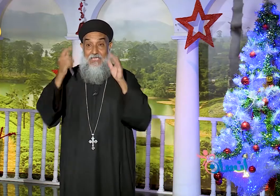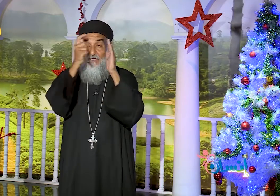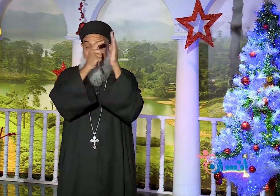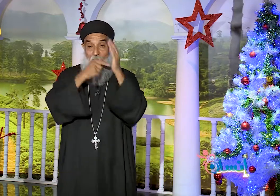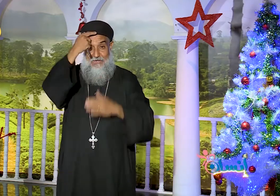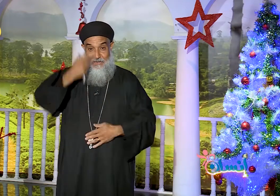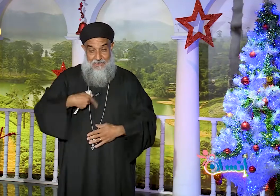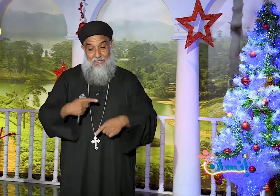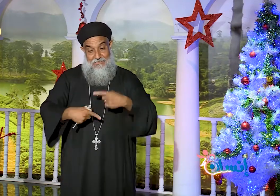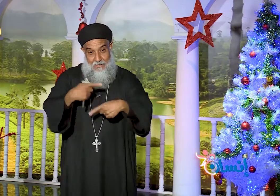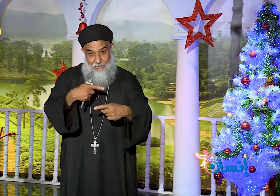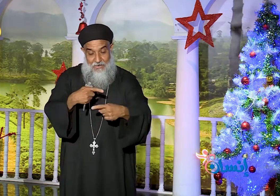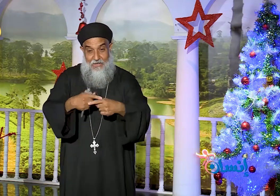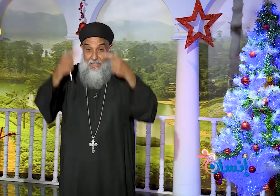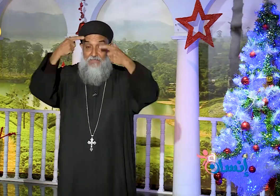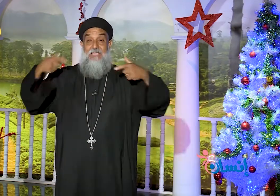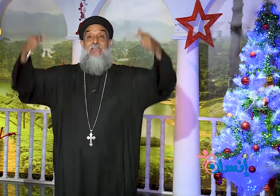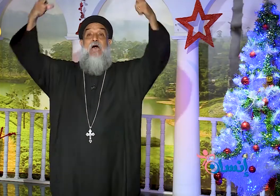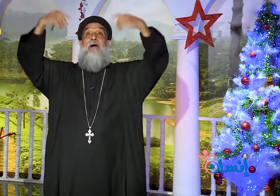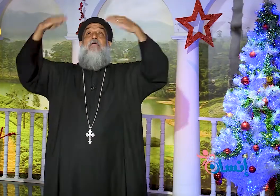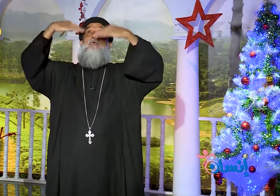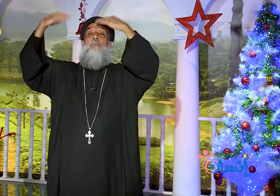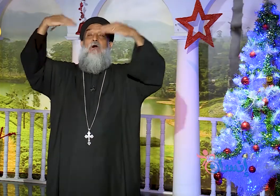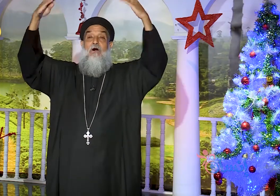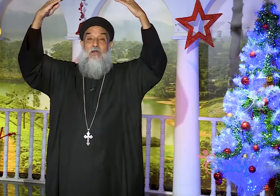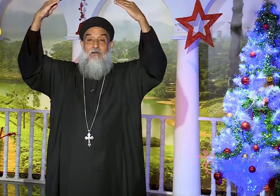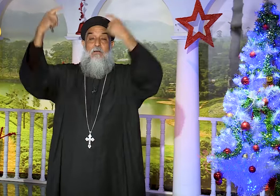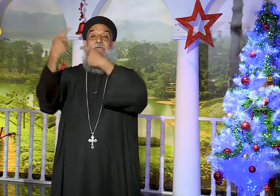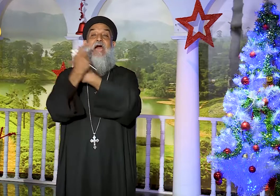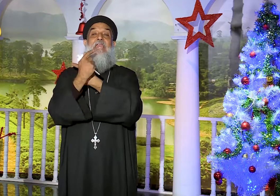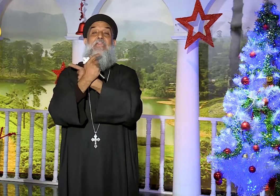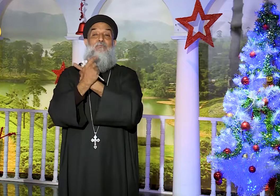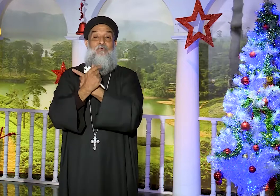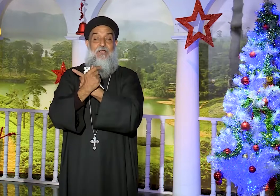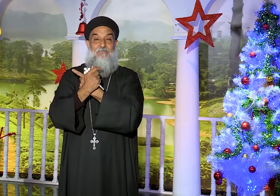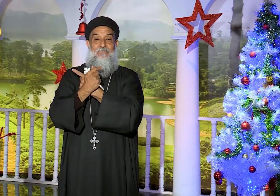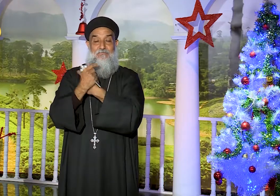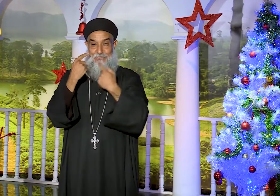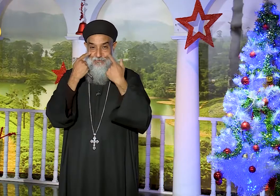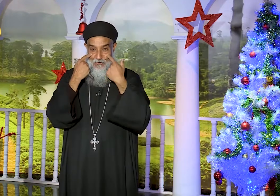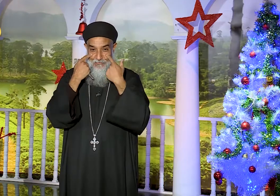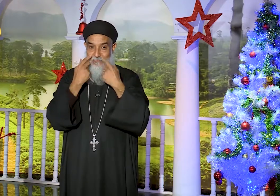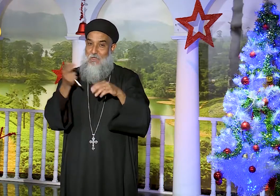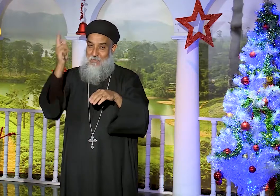ما قوانين الكنيسة بتقول لنا، زي الأباء الكبار بيعلمونا. أشوفكم مرة